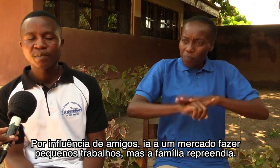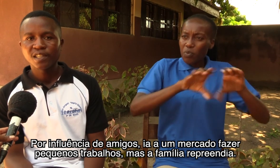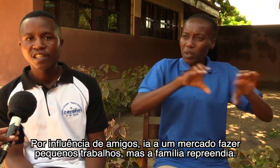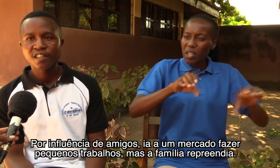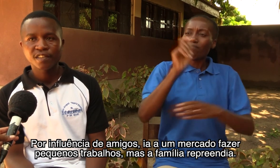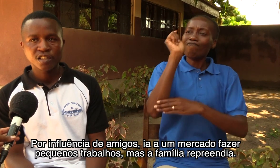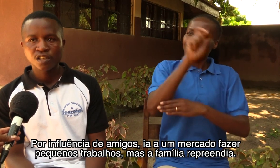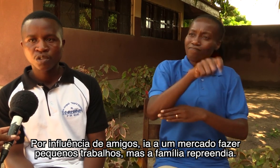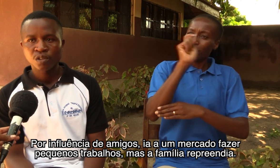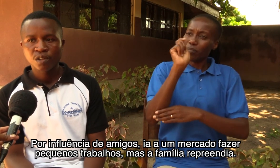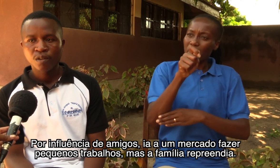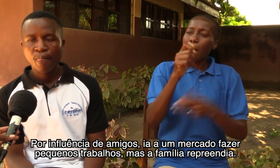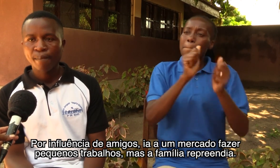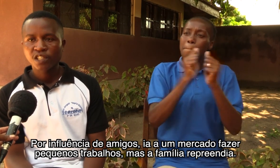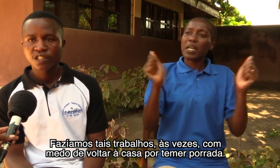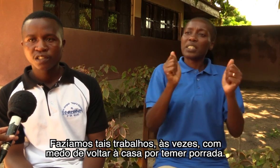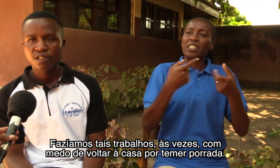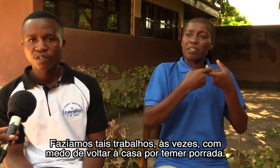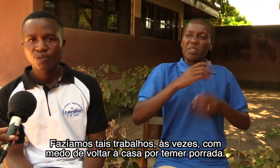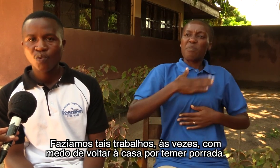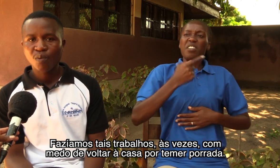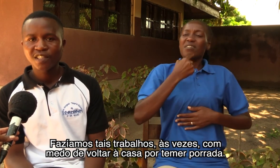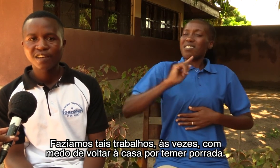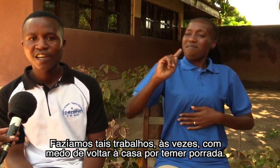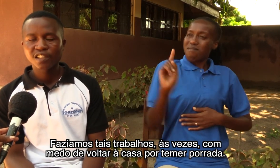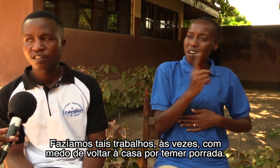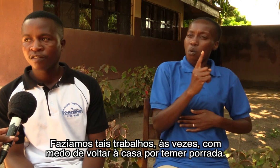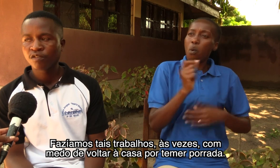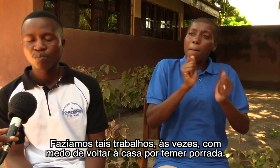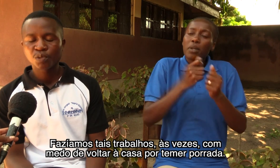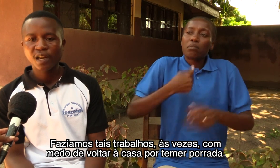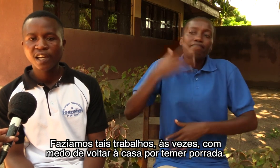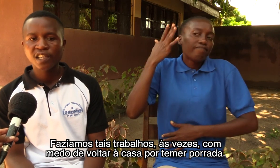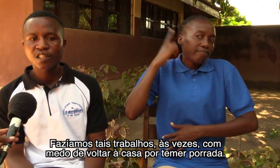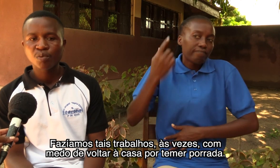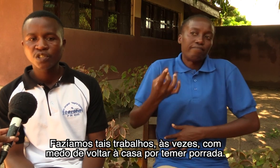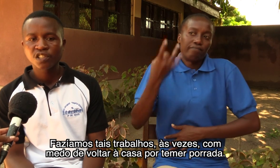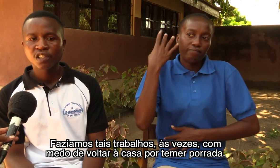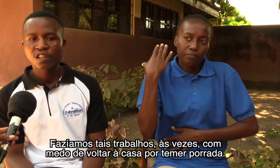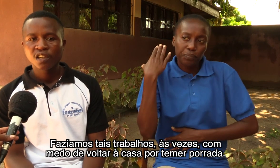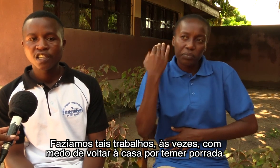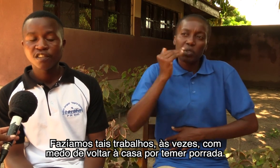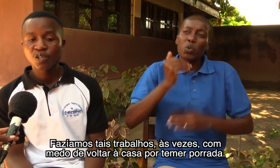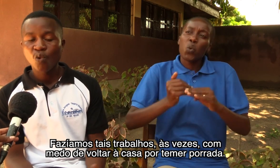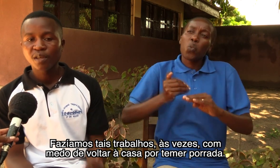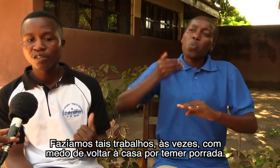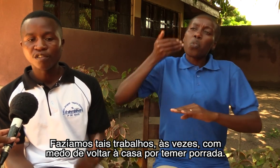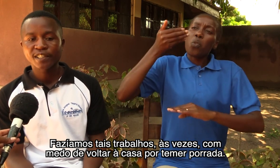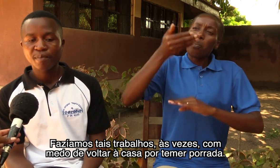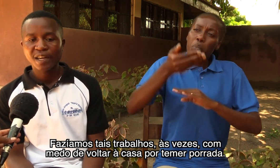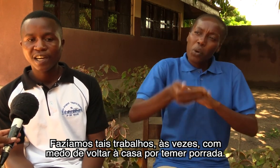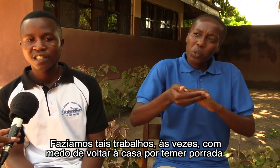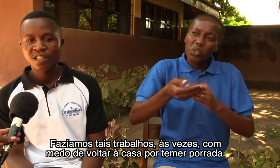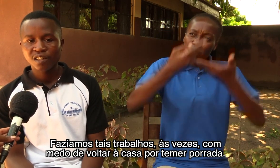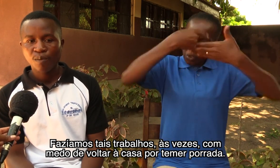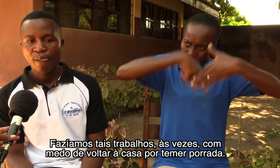família repreendia de fazer isso. Mas com mais vagar fomos para lá e depois às vezes com medo de